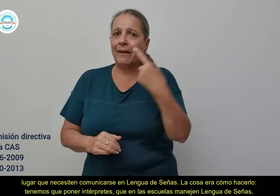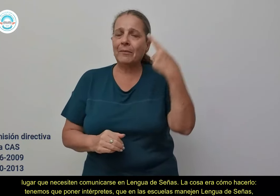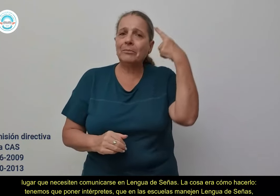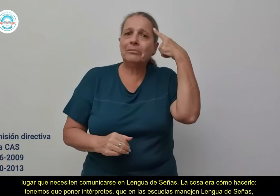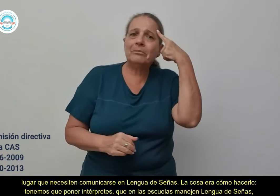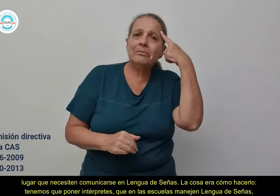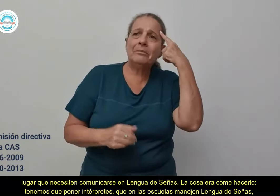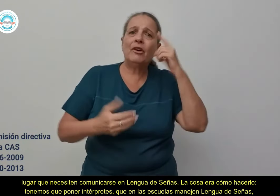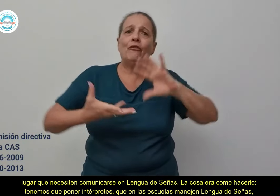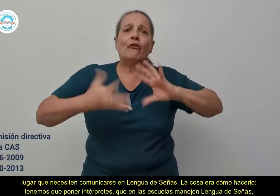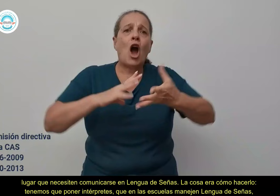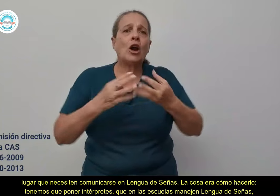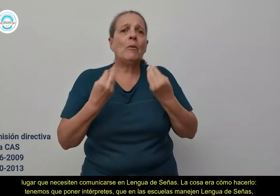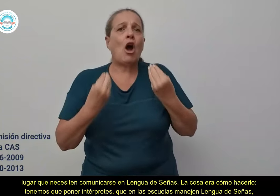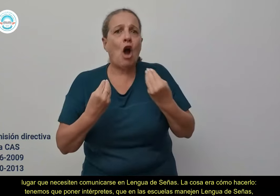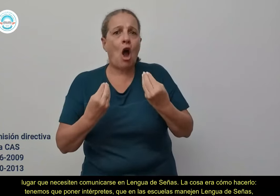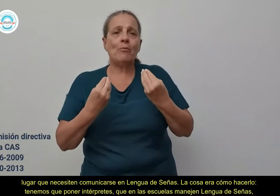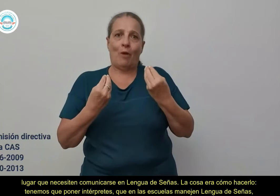La cosa era cómo hacerlo.